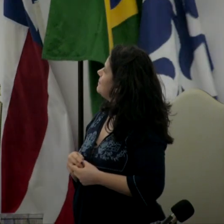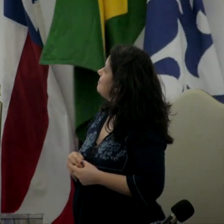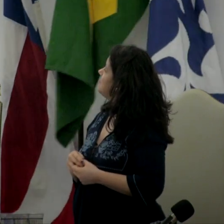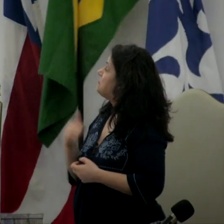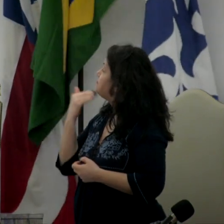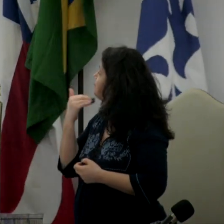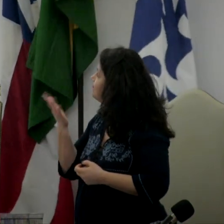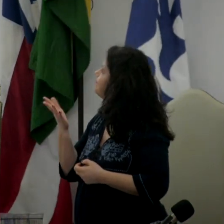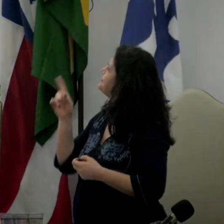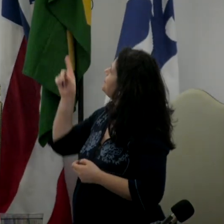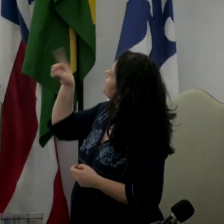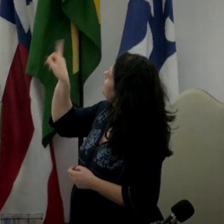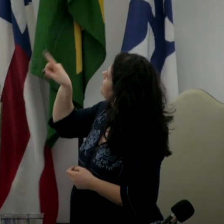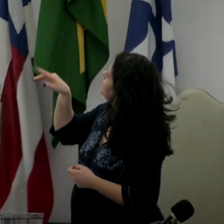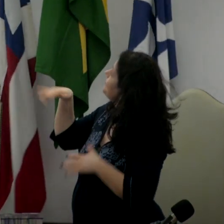Próximo.